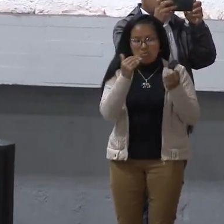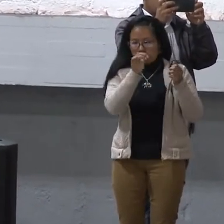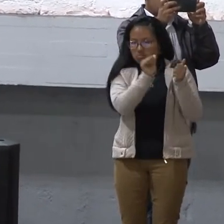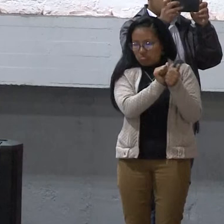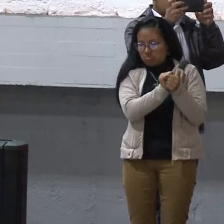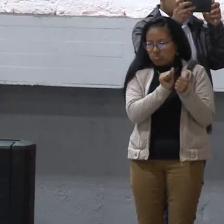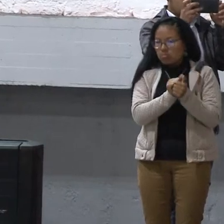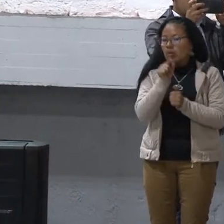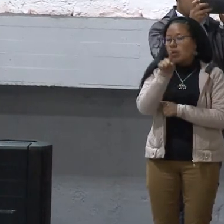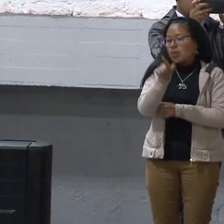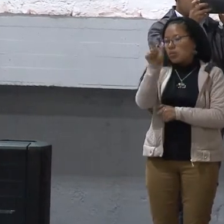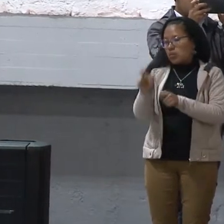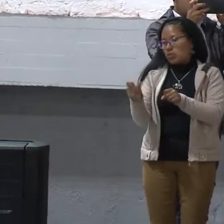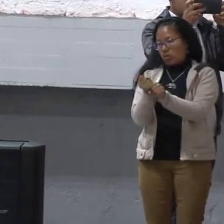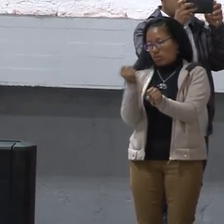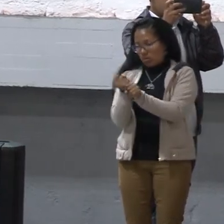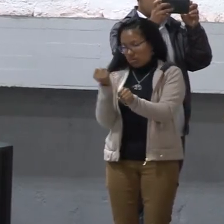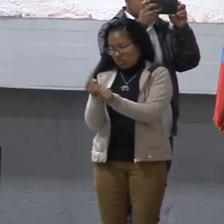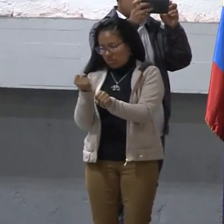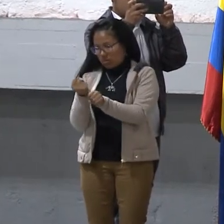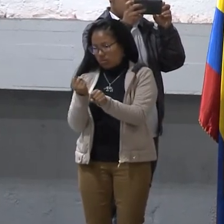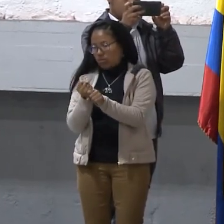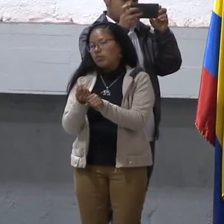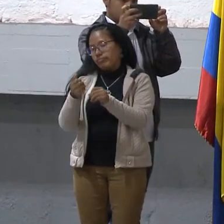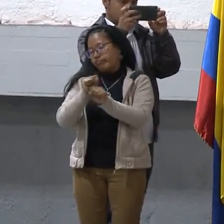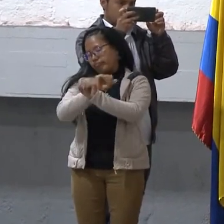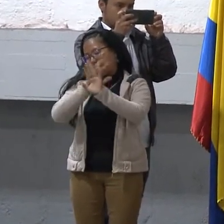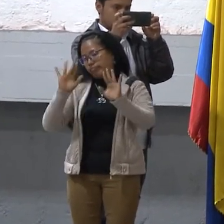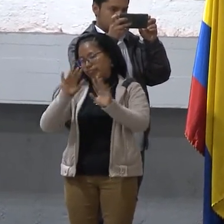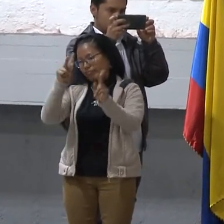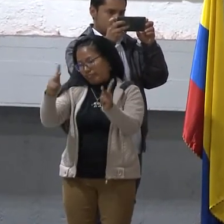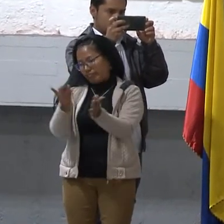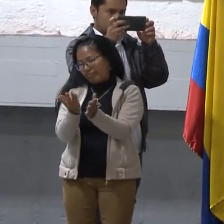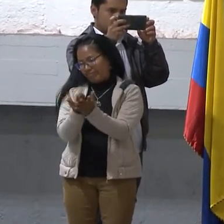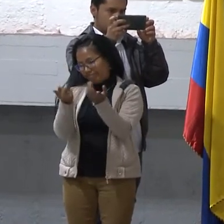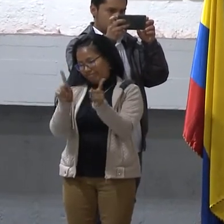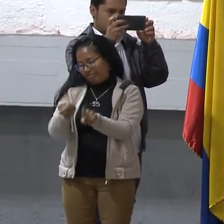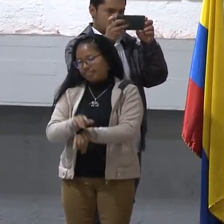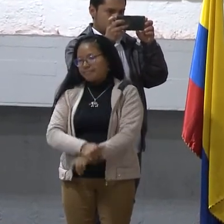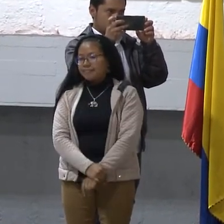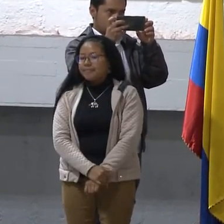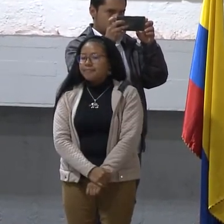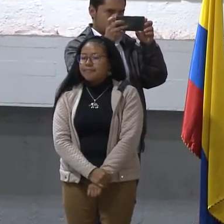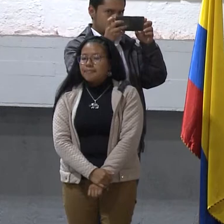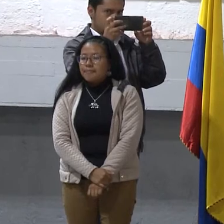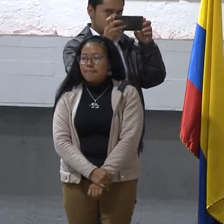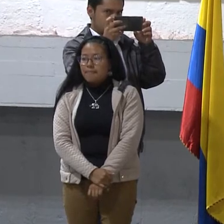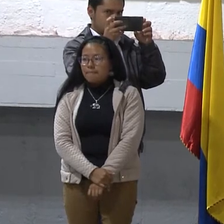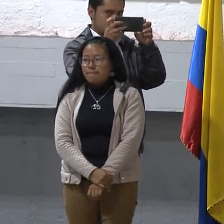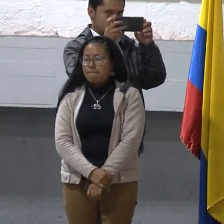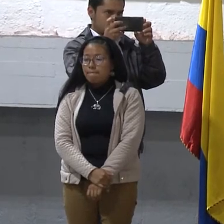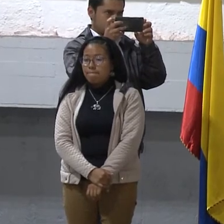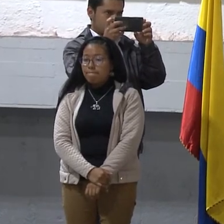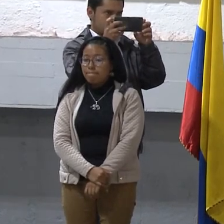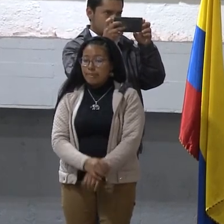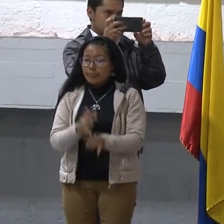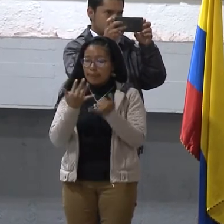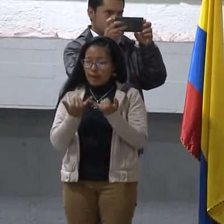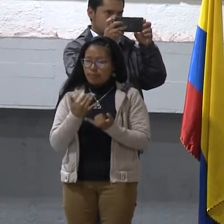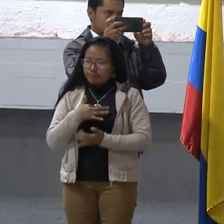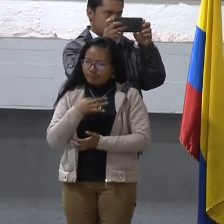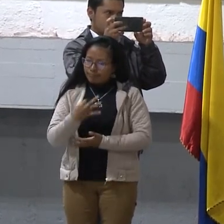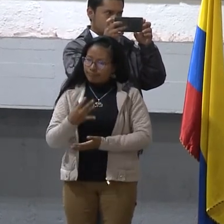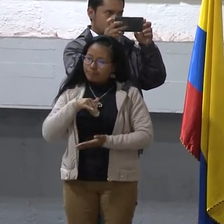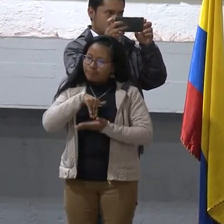trabajadores y trabajadoras y por supuesto a todos los estudiantes estoy digamos me siento muy honrado de estar acá